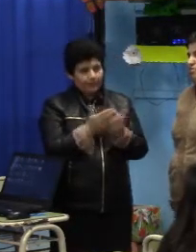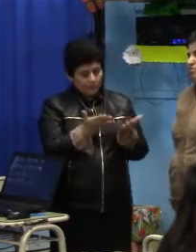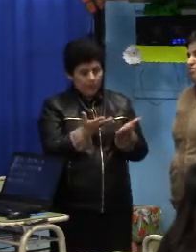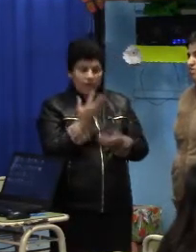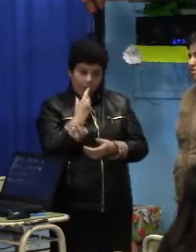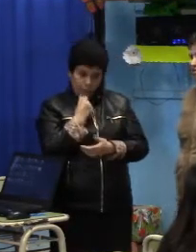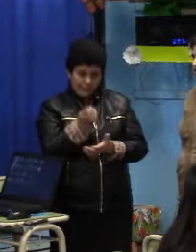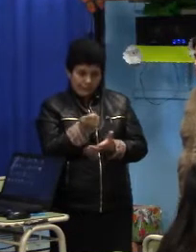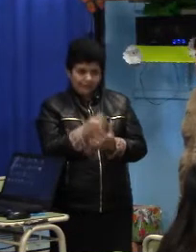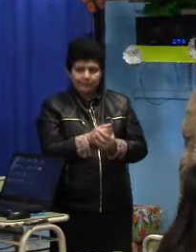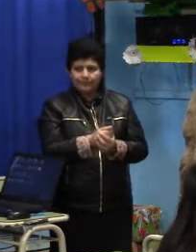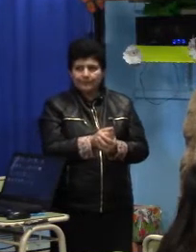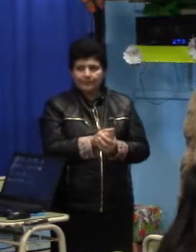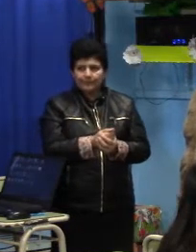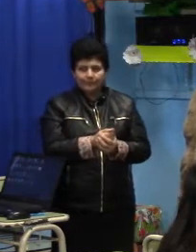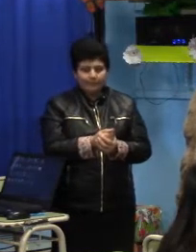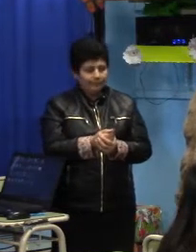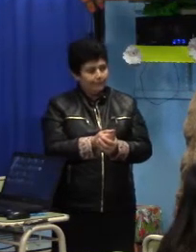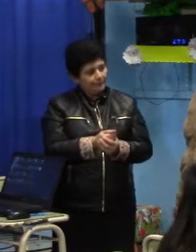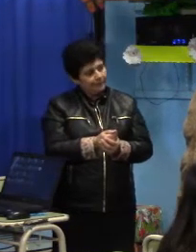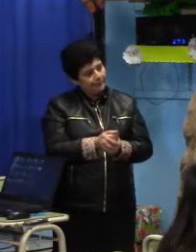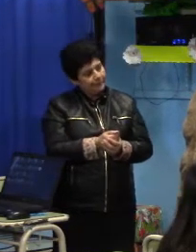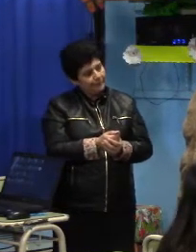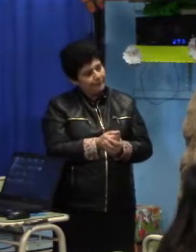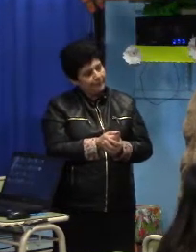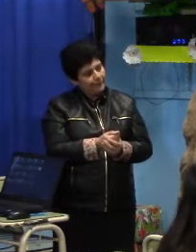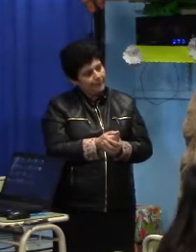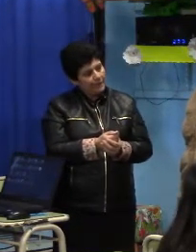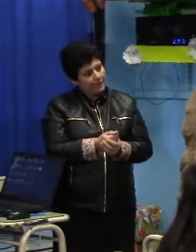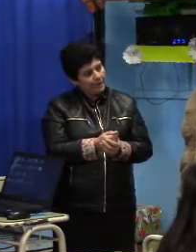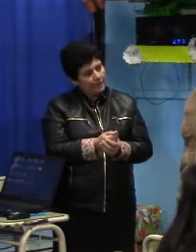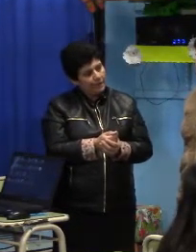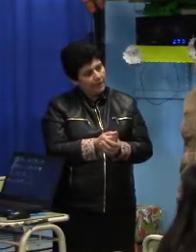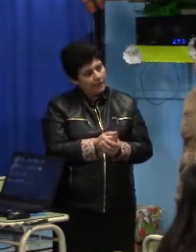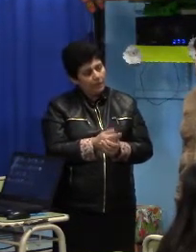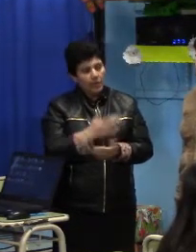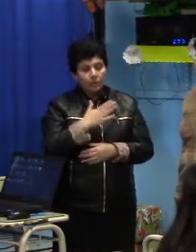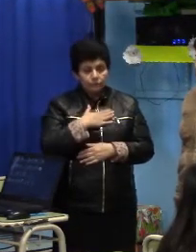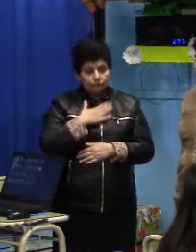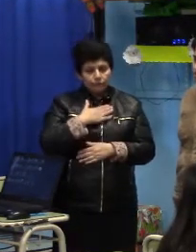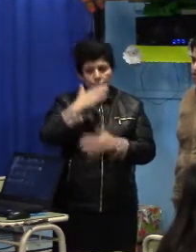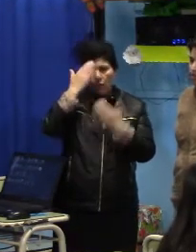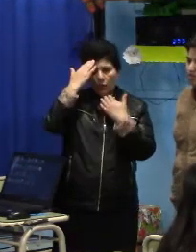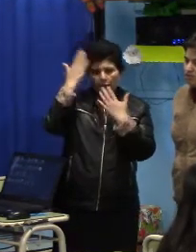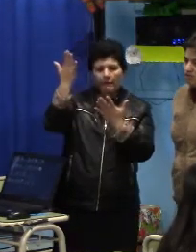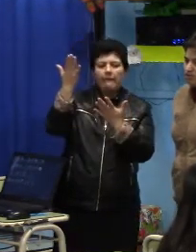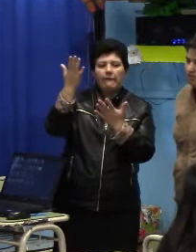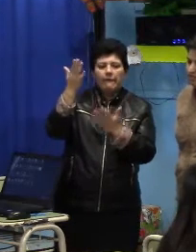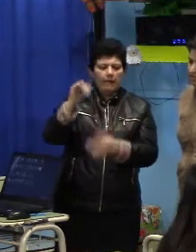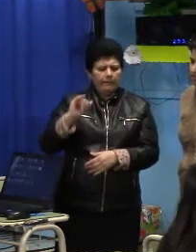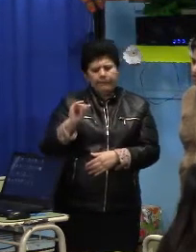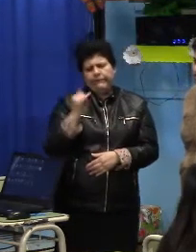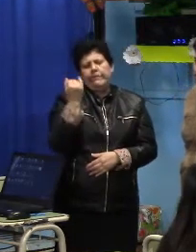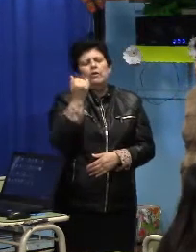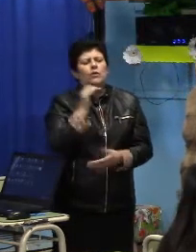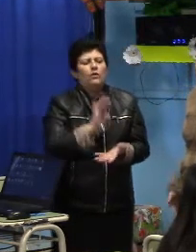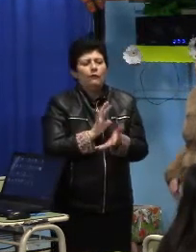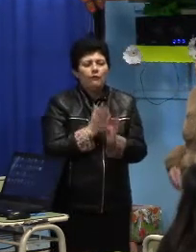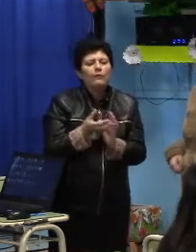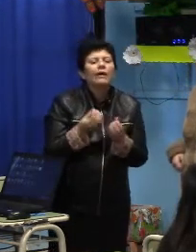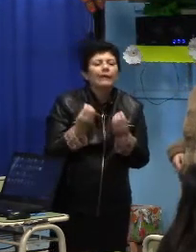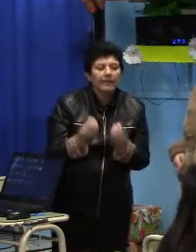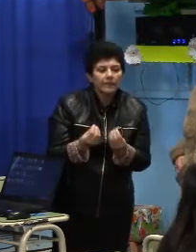eso. ¿Sí? Los llama. Entonces yo creo que la mejor